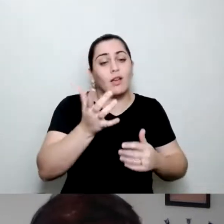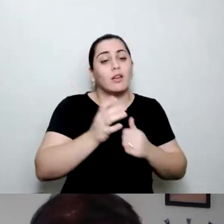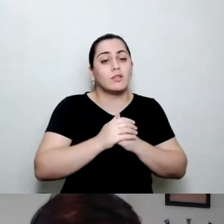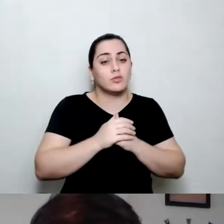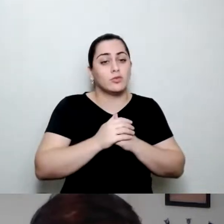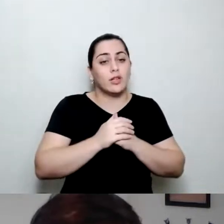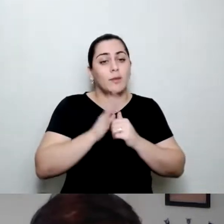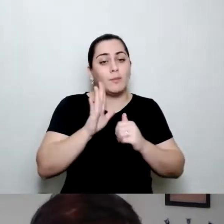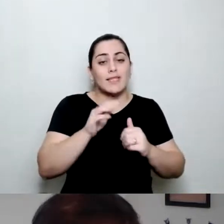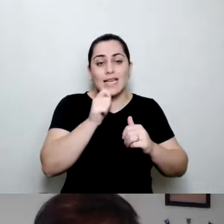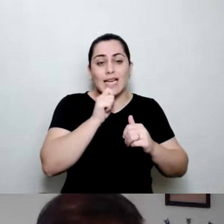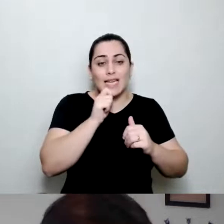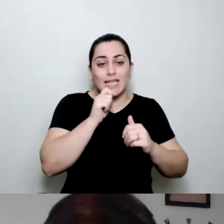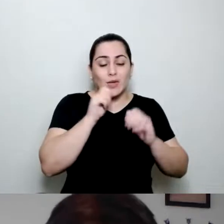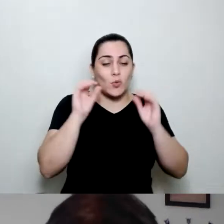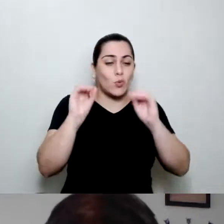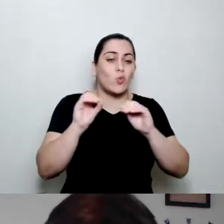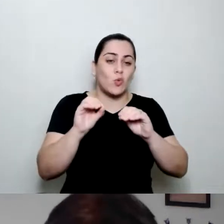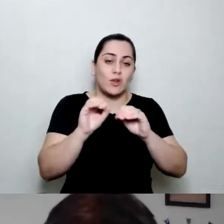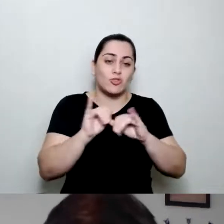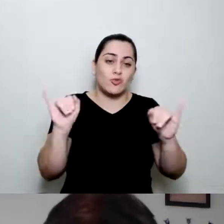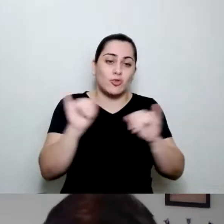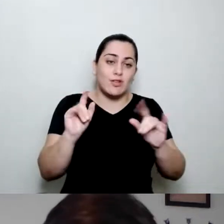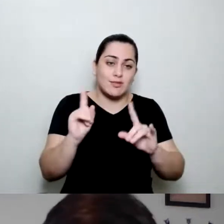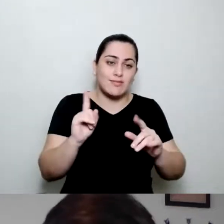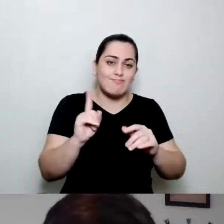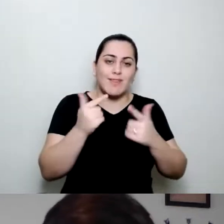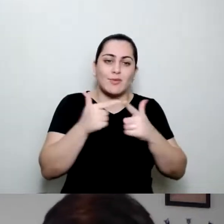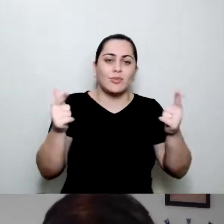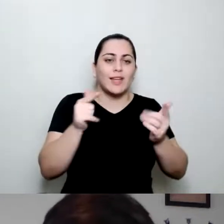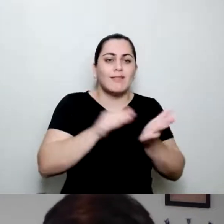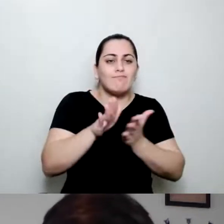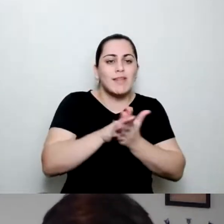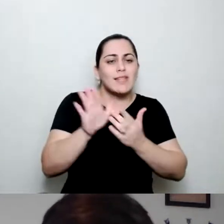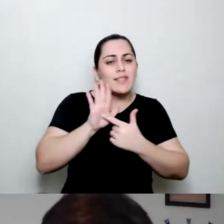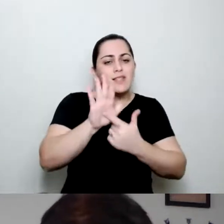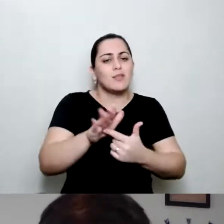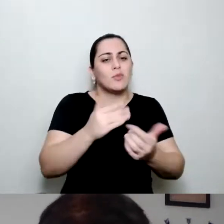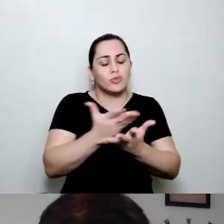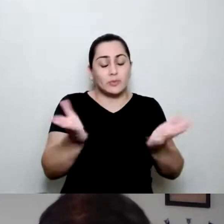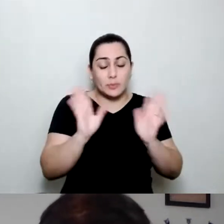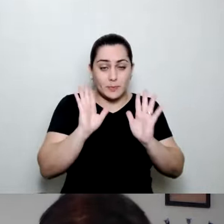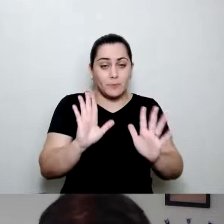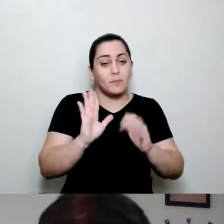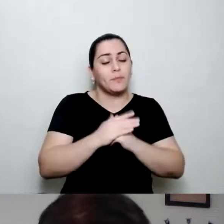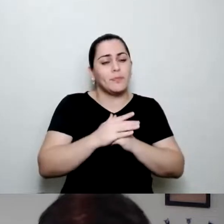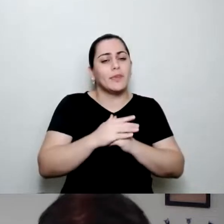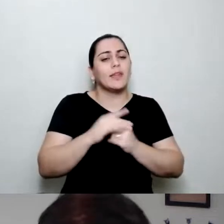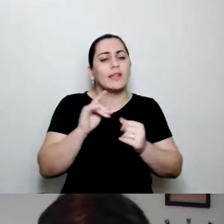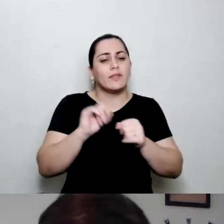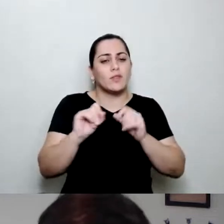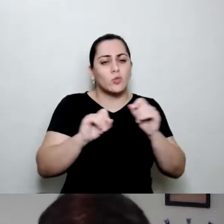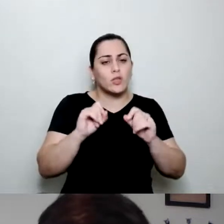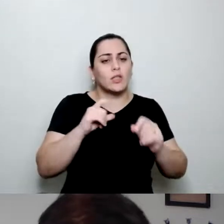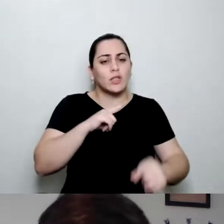de fato ainda não está publicado, pelo menos eu não sei de nenhuma publicação em que a gente comunica isso, mas basicamente tem que ter